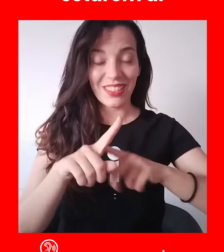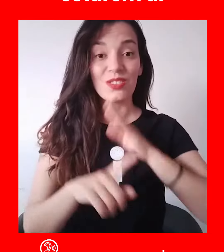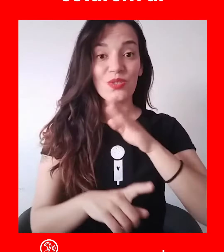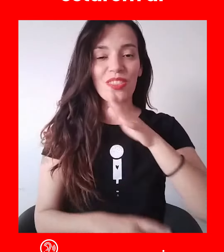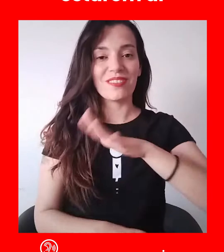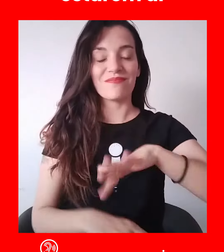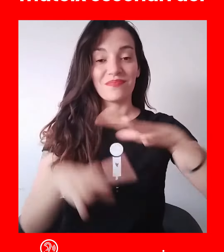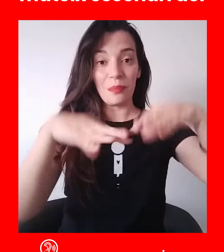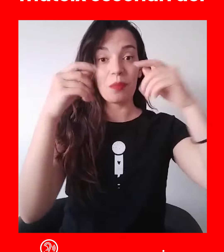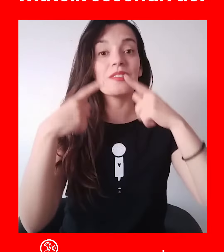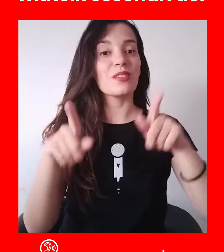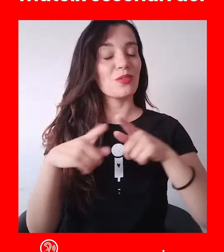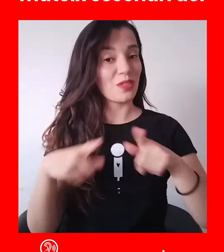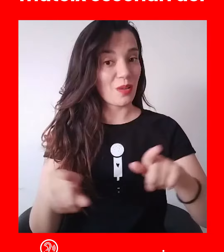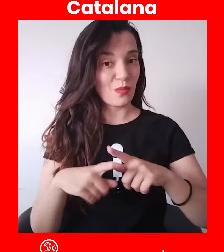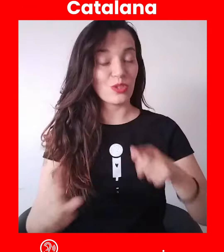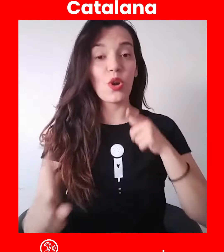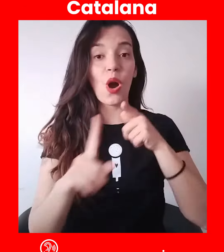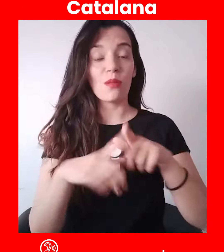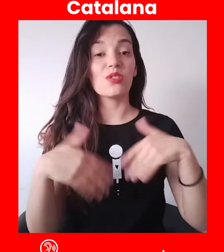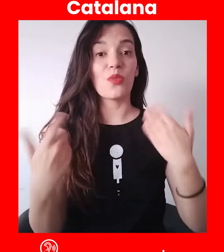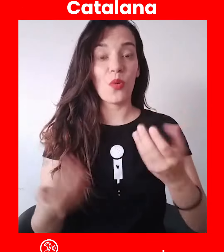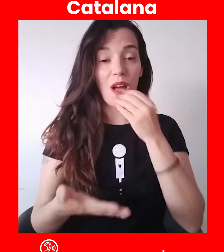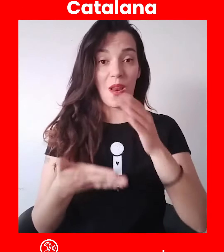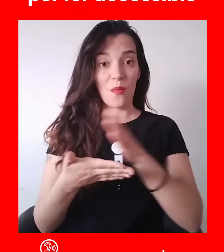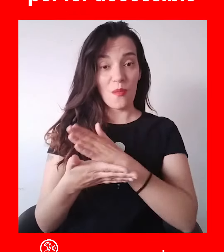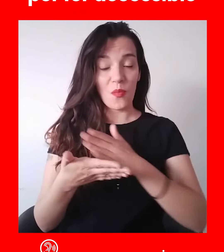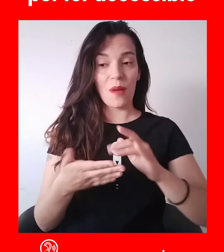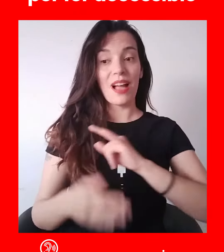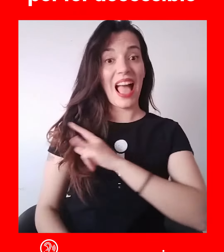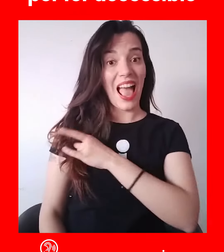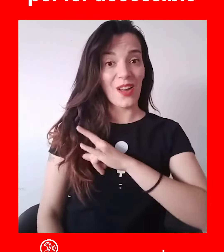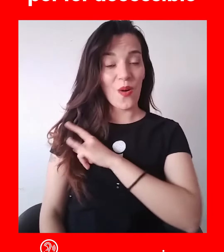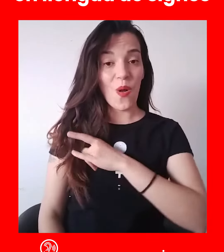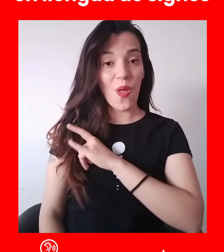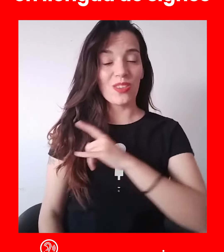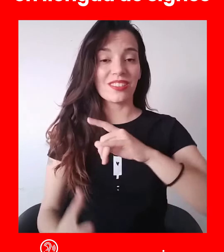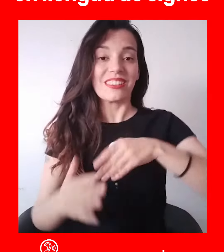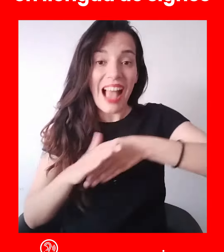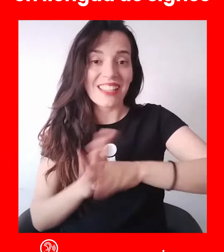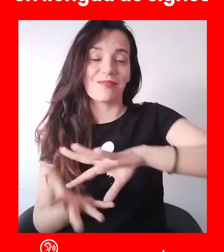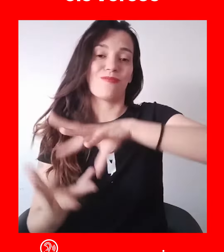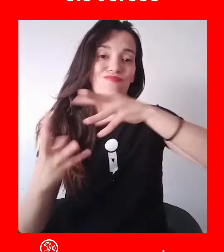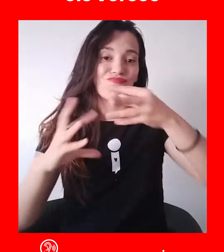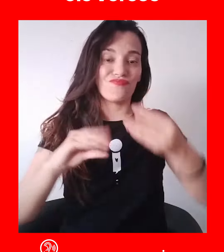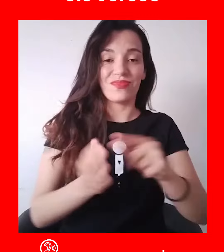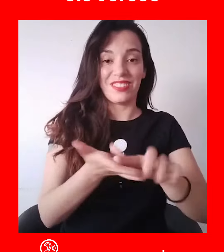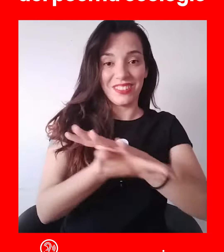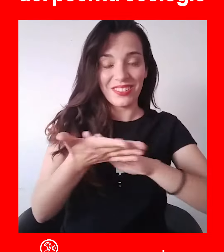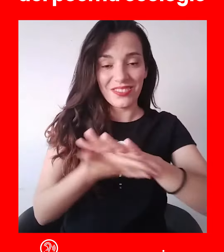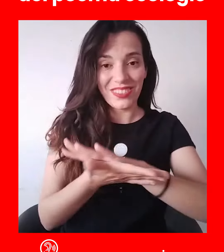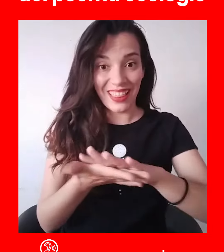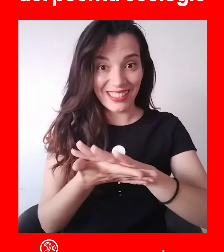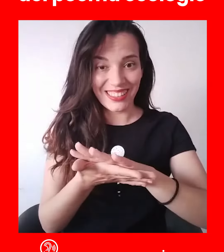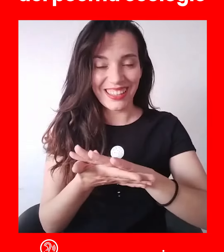migdia, estarem al mateix escenari del Palau de la Música per fer accessible en llengua de signes els versos